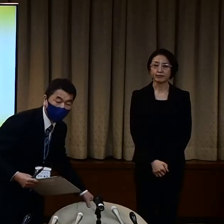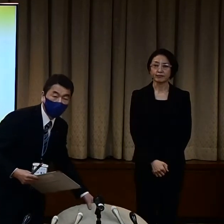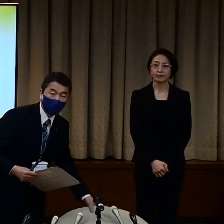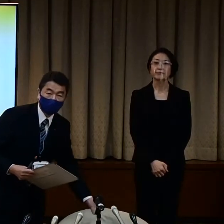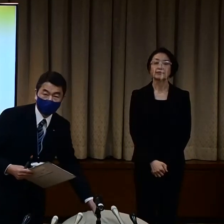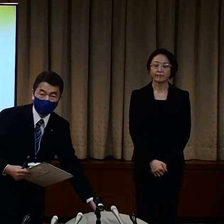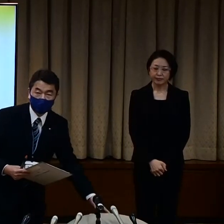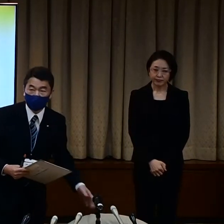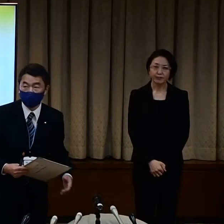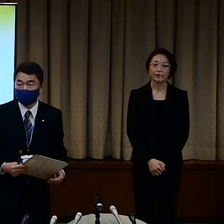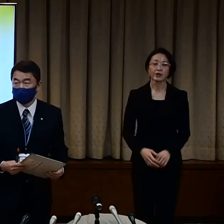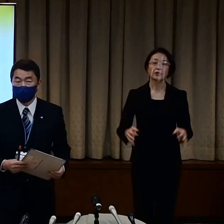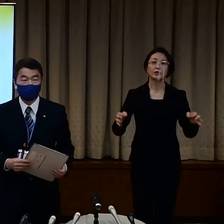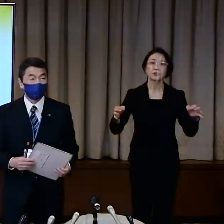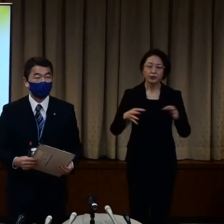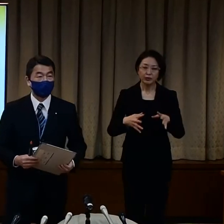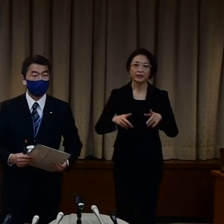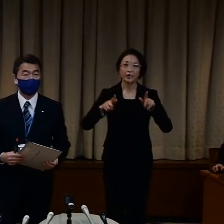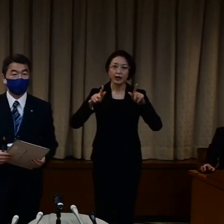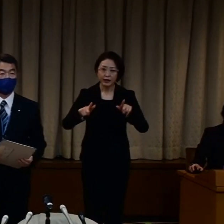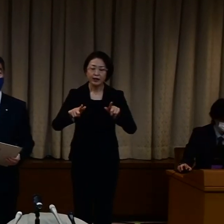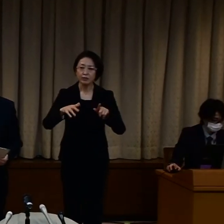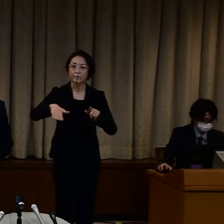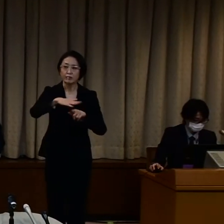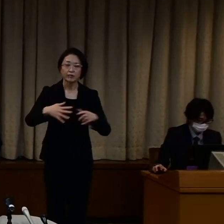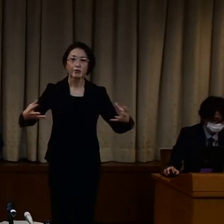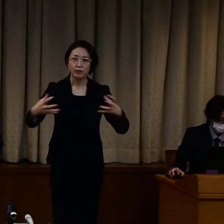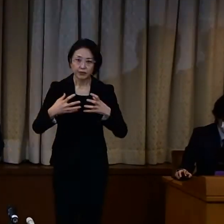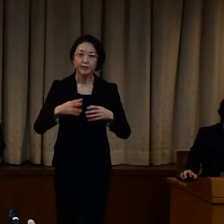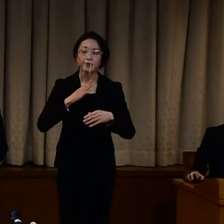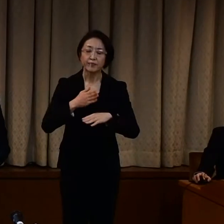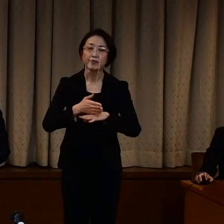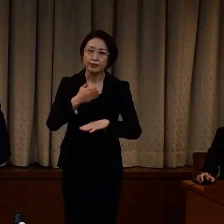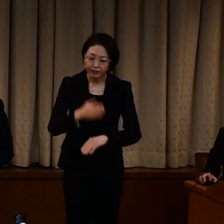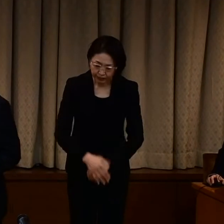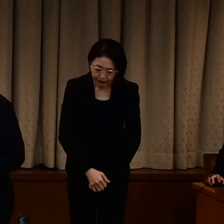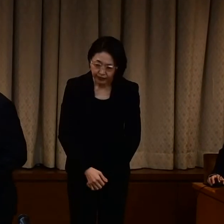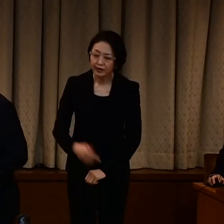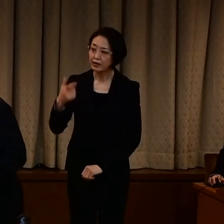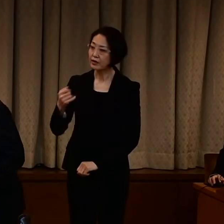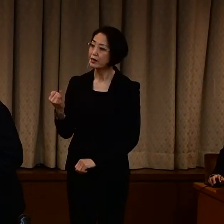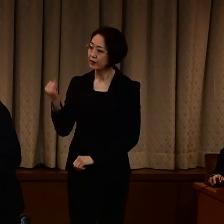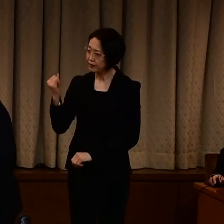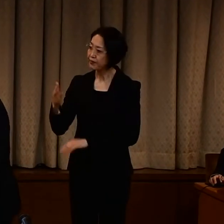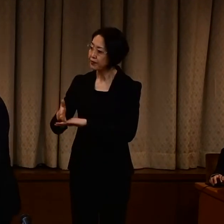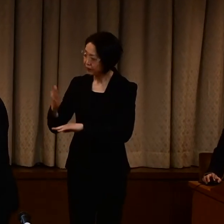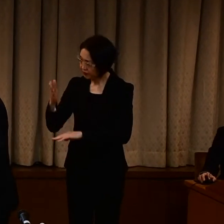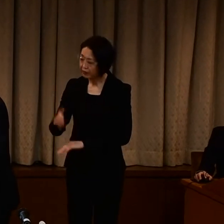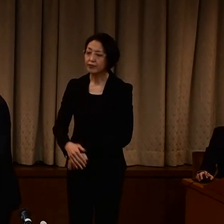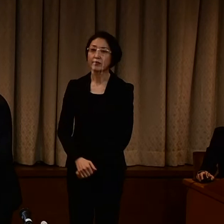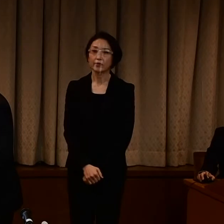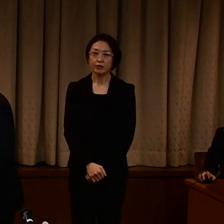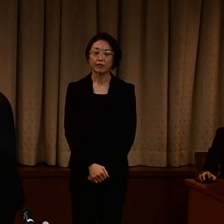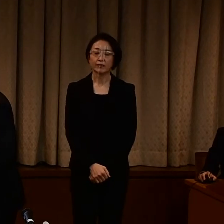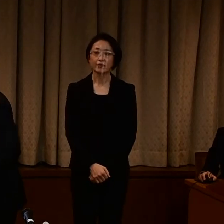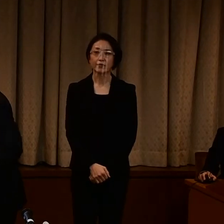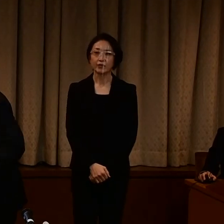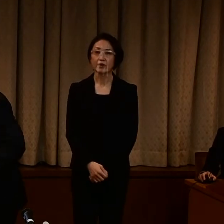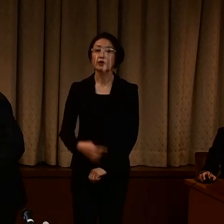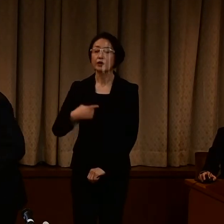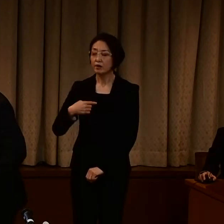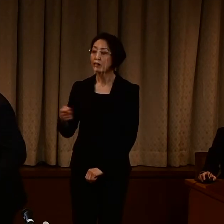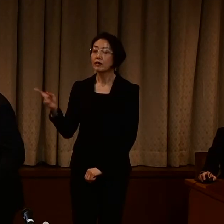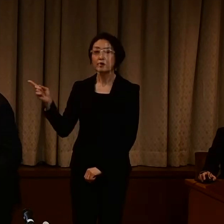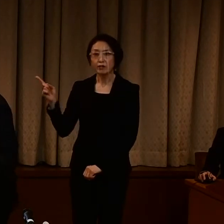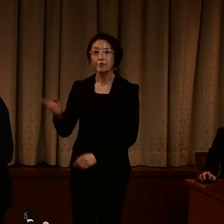急なお声掛けにもかかわらず、皆さんお集まりいただきましてどうもありがとうございます。また仙台市長どうもありがとうございました。私はちょっとこちらを使